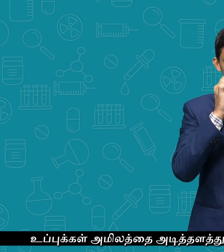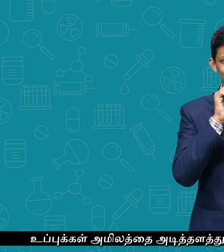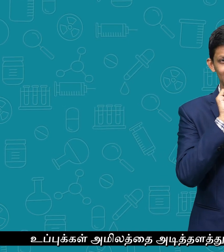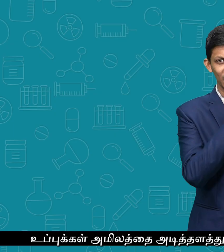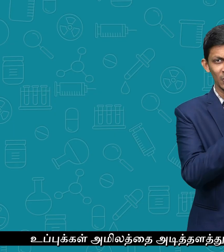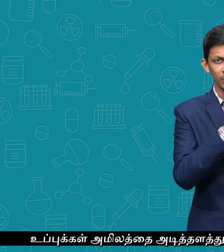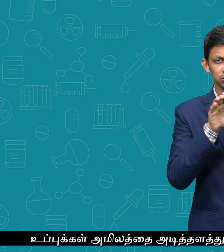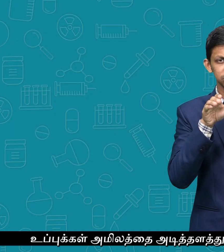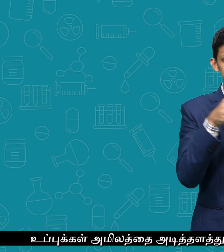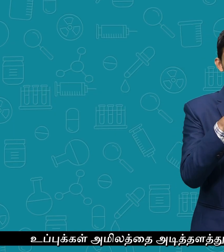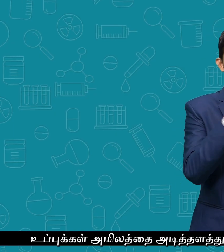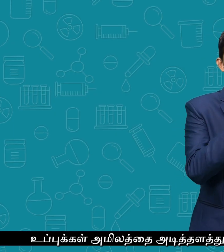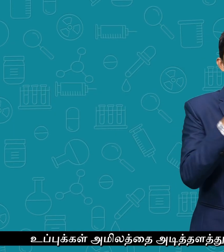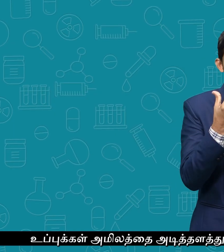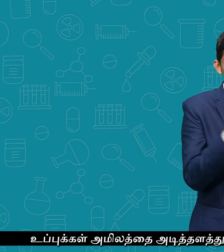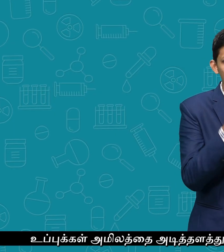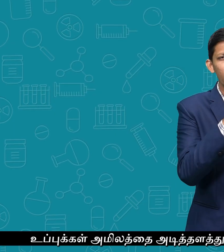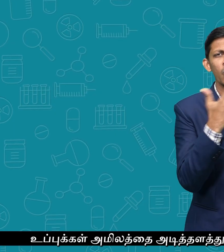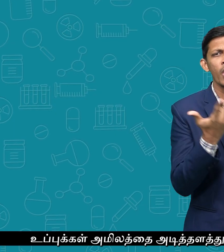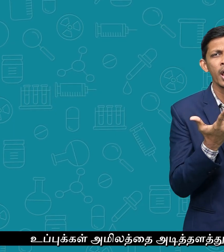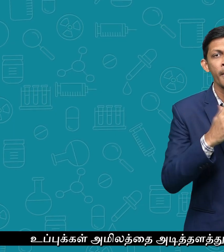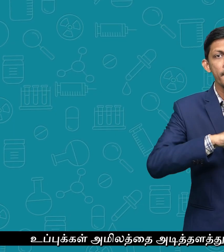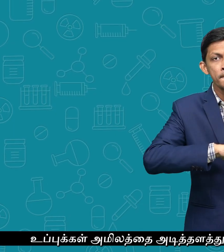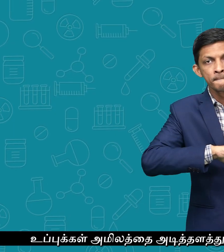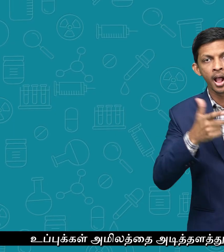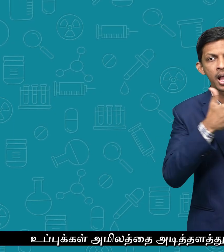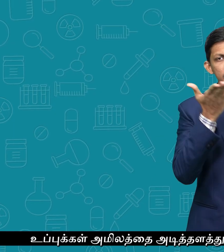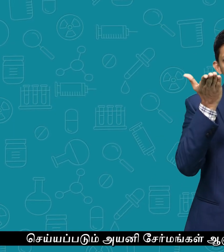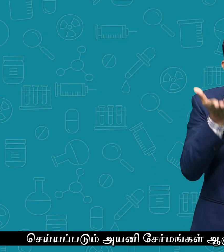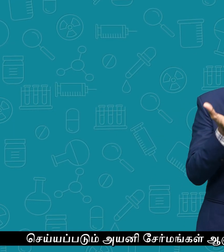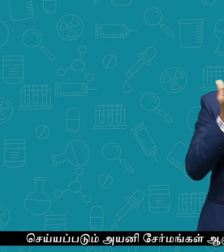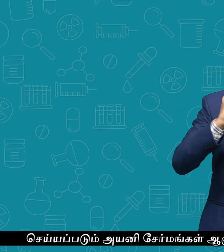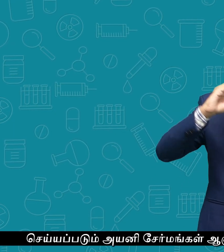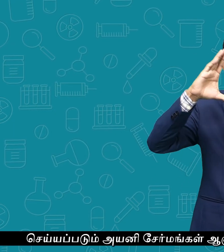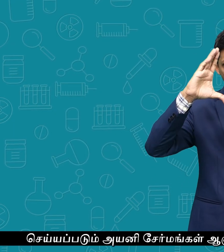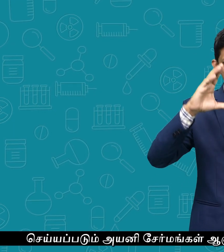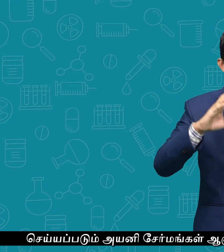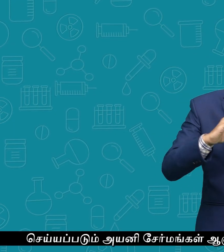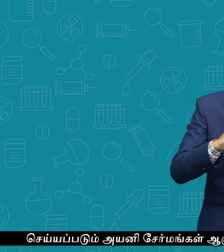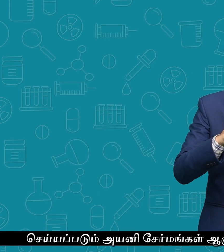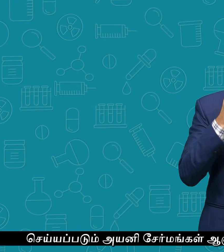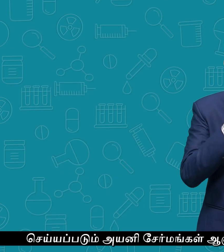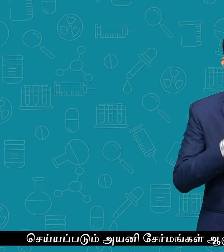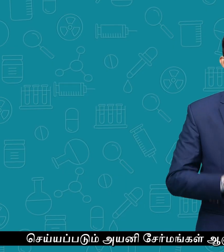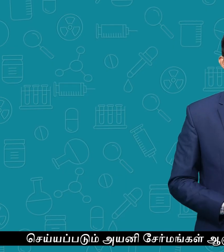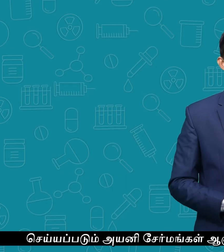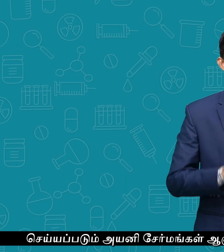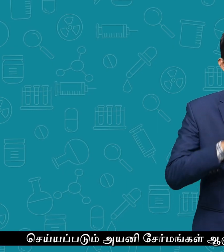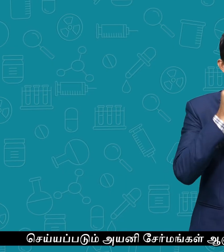உப்புகள் அமிலத்தை காரத்துடன் நடுநிலையாக்குவதின் மூலம் உற்பத்தி செய்யப்படும் அயனி சேர்மங்கள் ஆகும். உப்புகள்